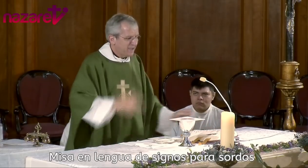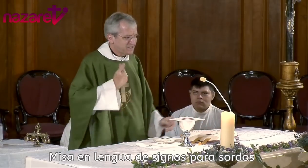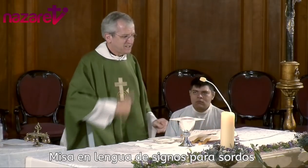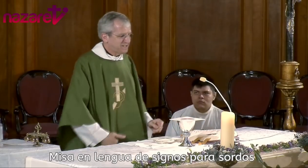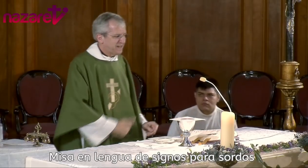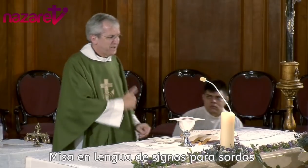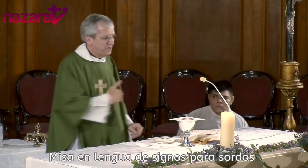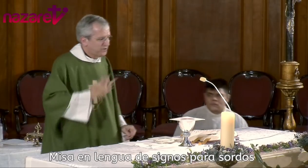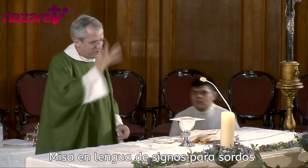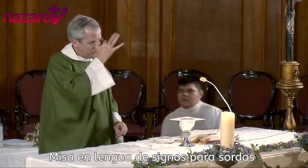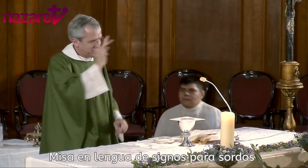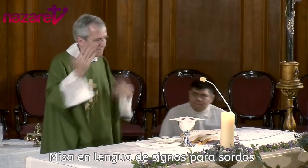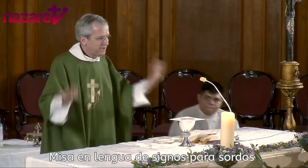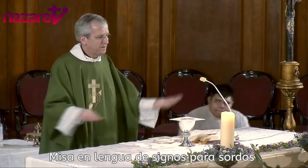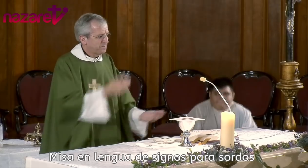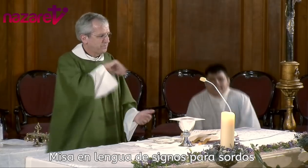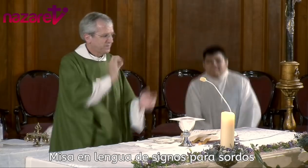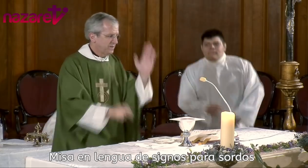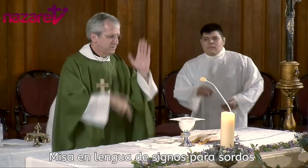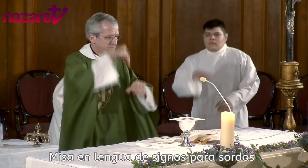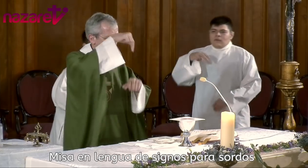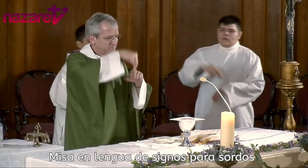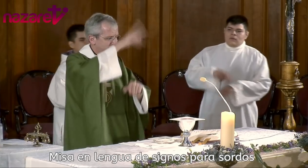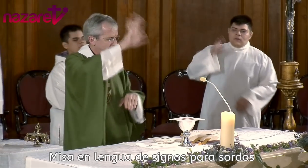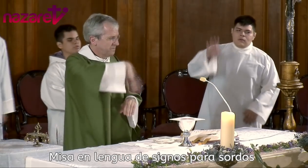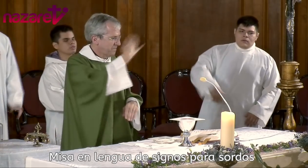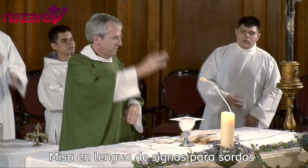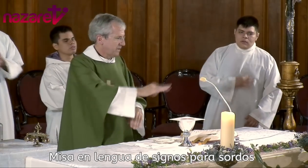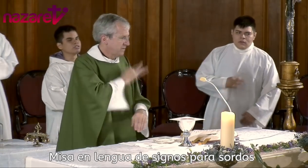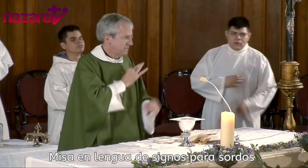Este es el sacramento de nuestra fe. Anunciamos tu muerte, proclamamos tu